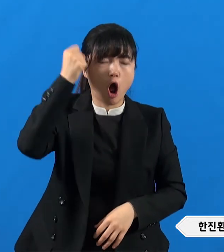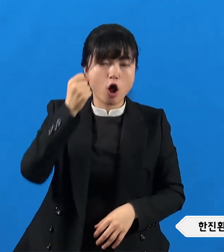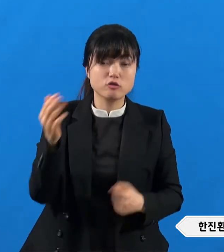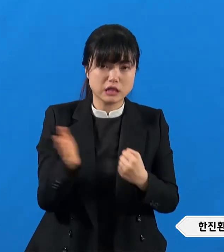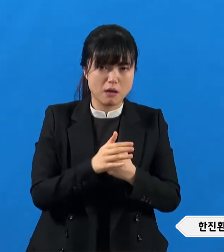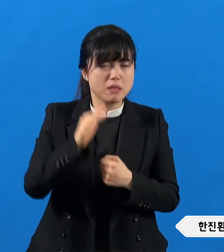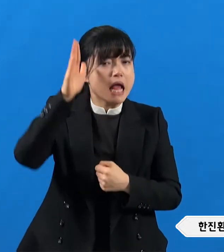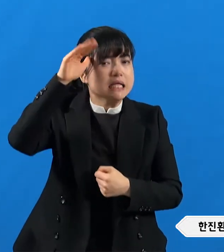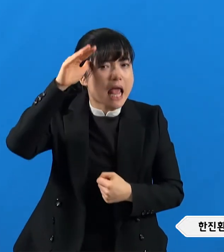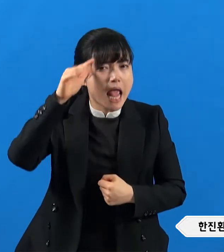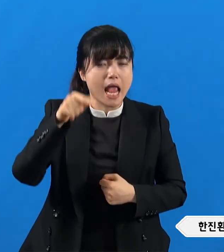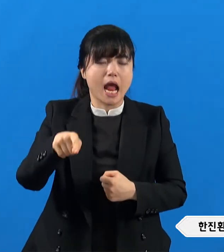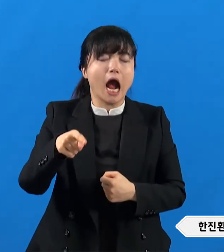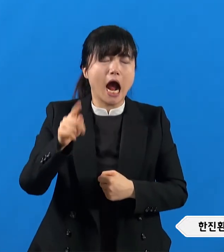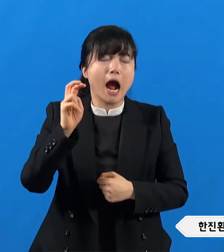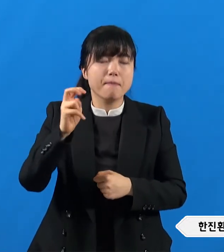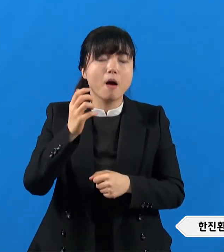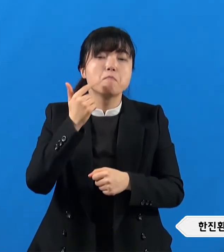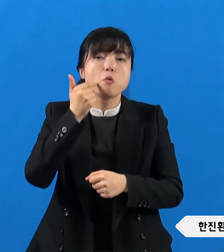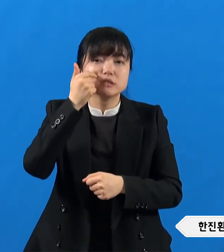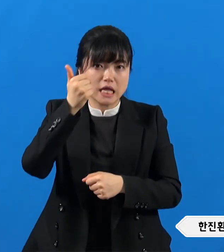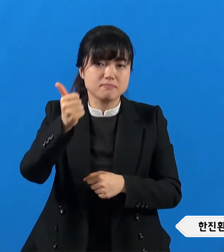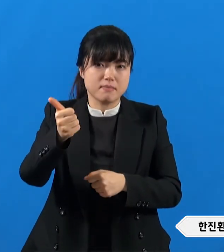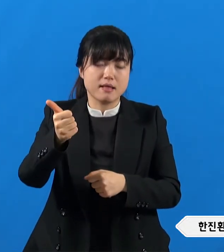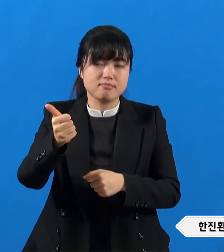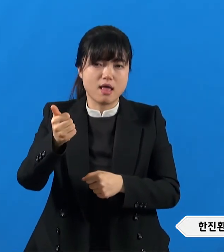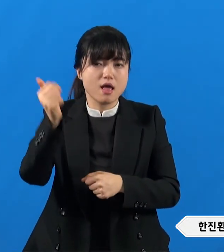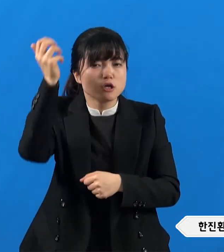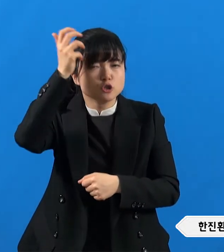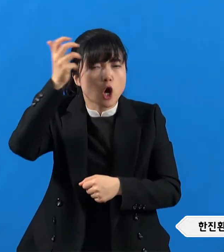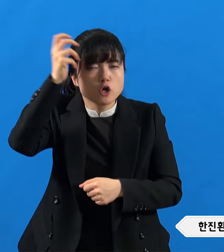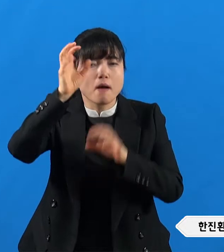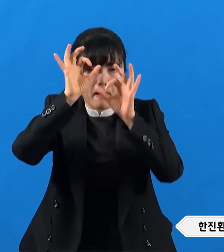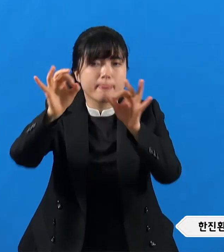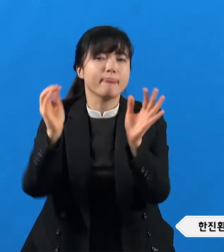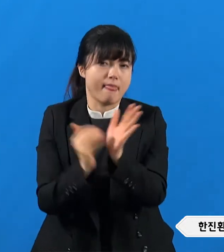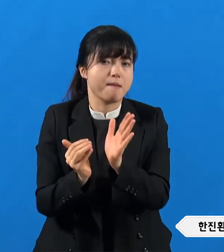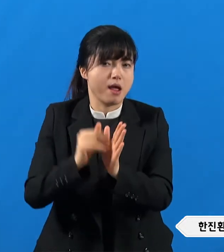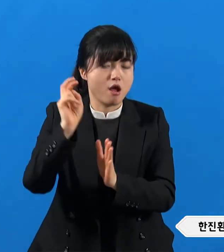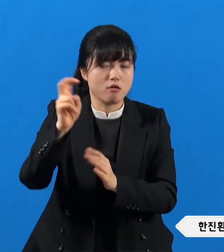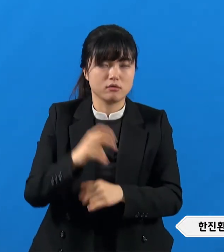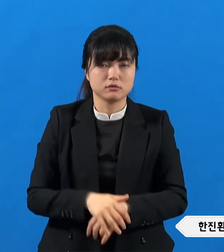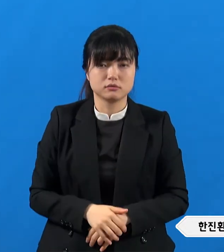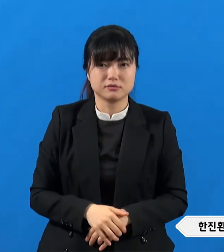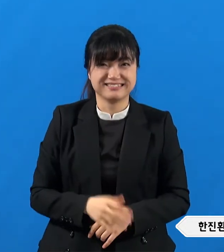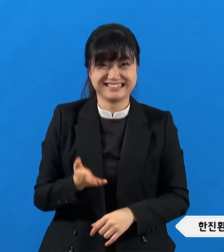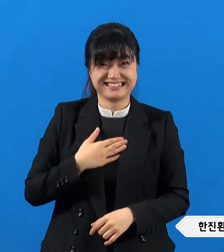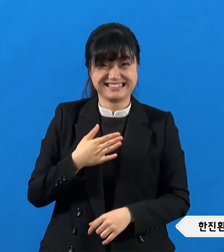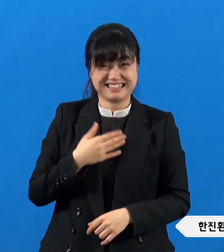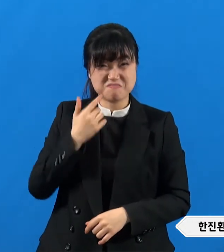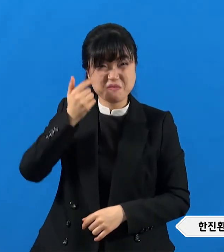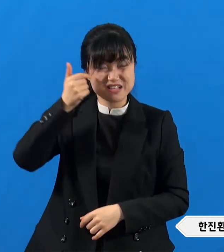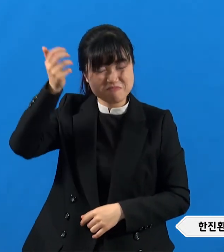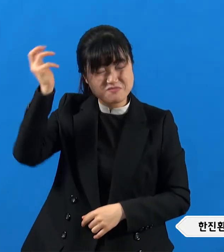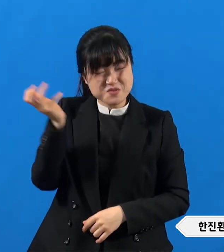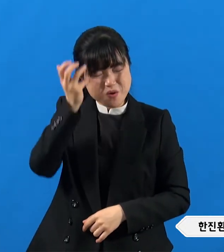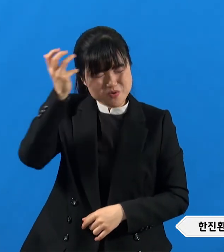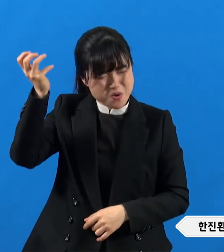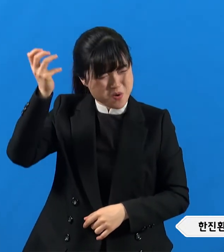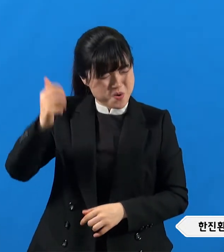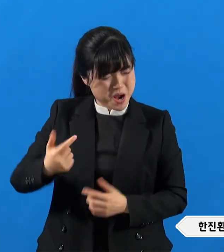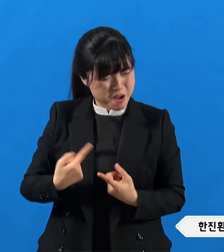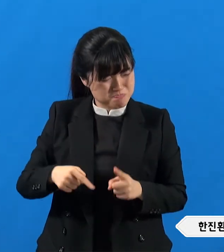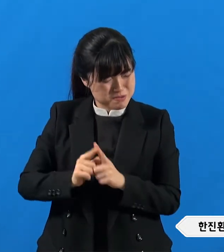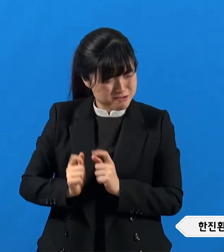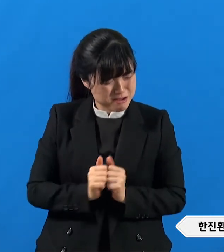목사님에게서 뭔가를 본 모양입니다. 그럽니다. 저에게 무슨 성신이라도 임한 것을 아마 그 강아지가 본